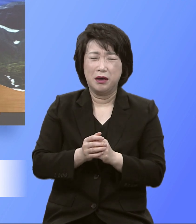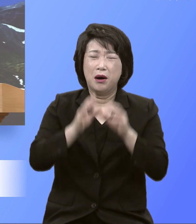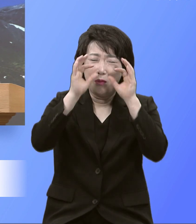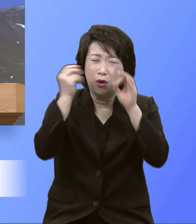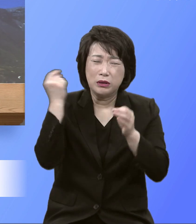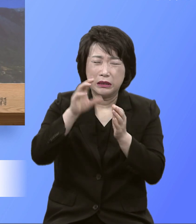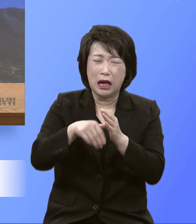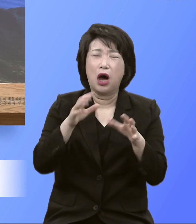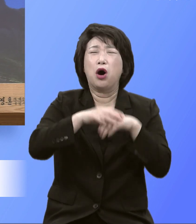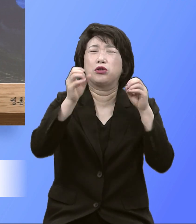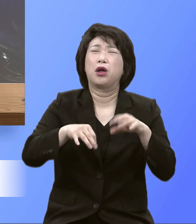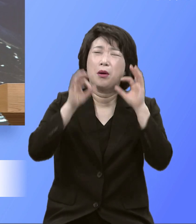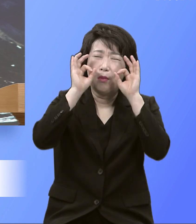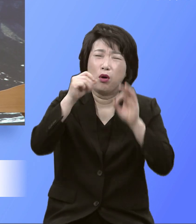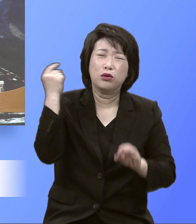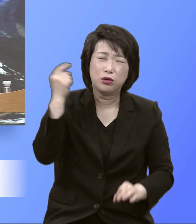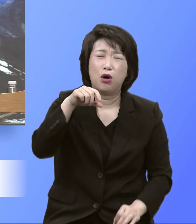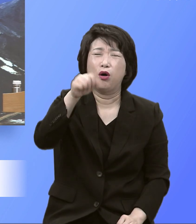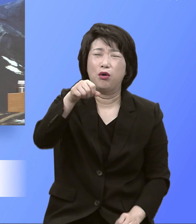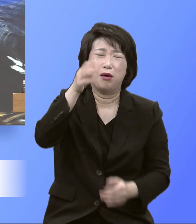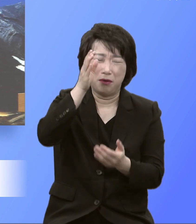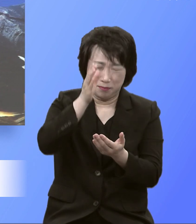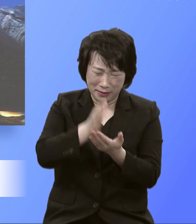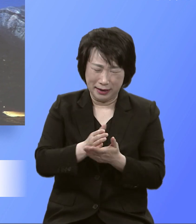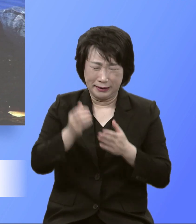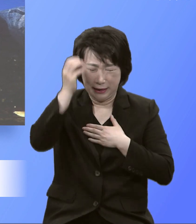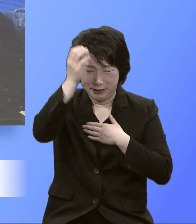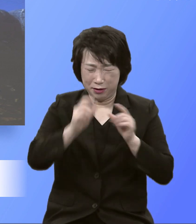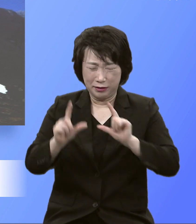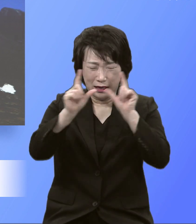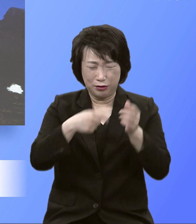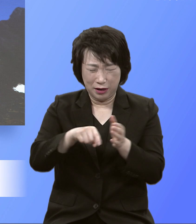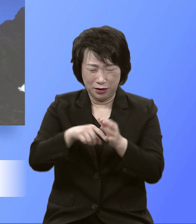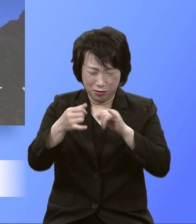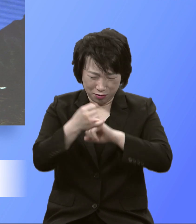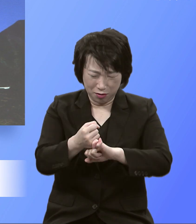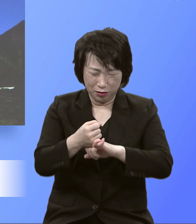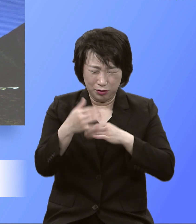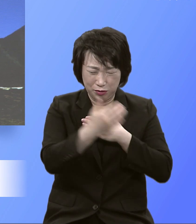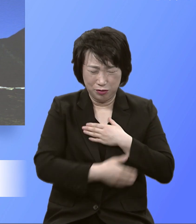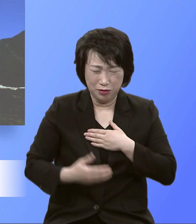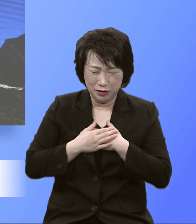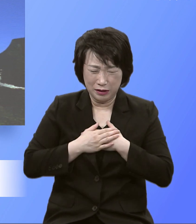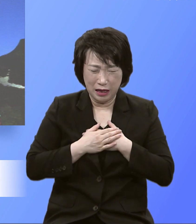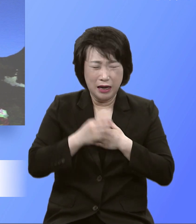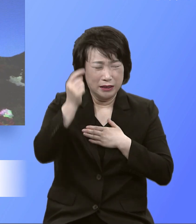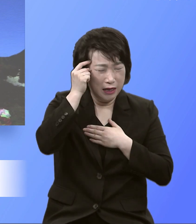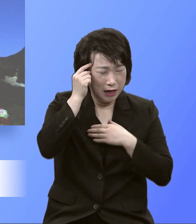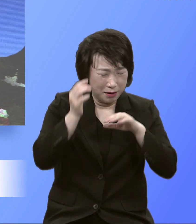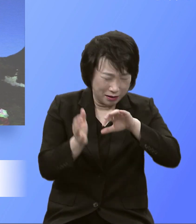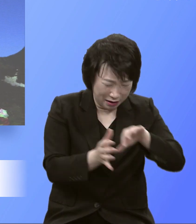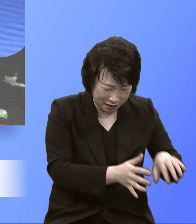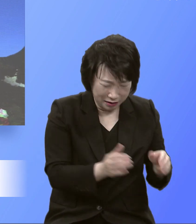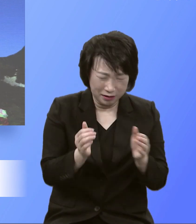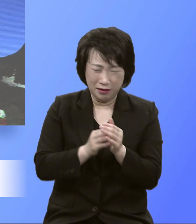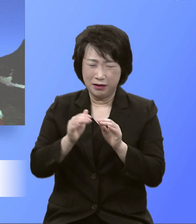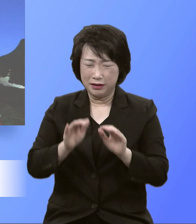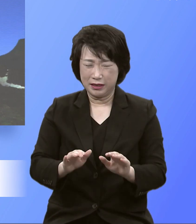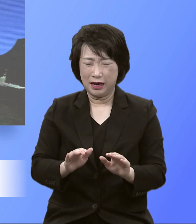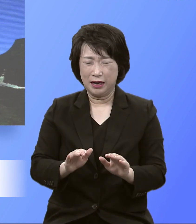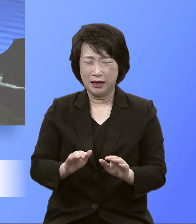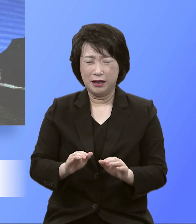헛되이 듣지 않게 하시고, 살려고 반드시 육신을, 육신의 생각을